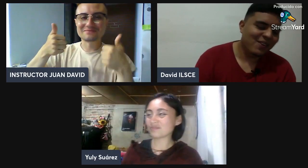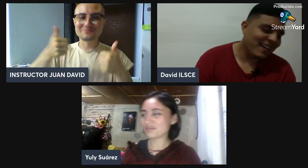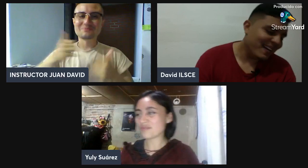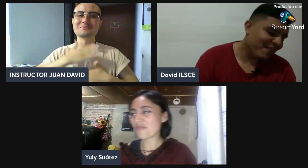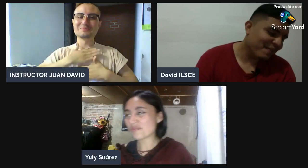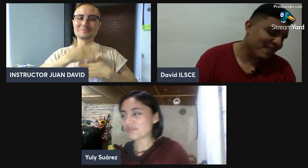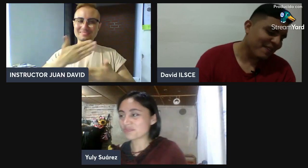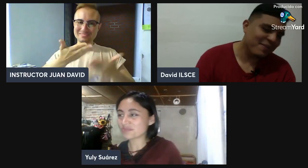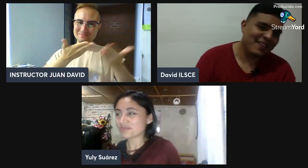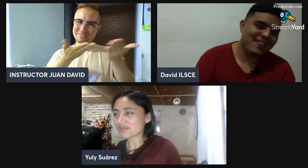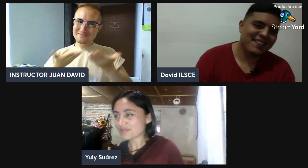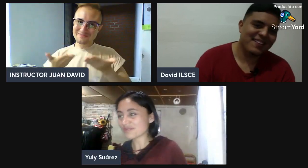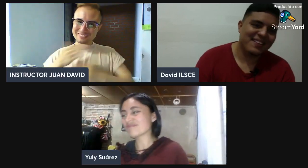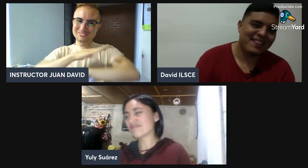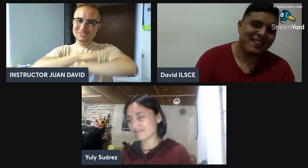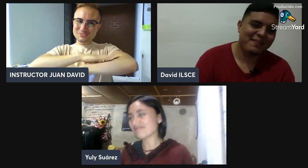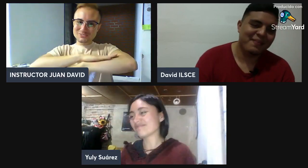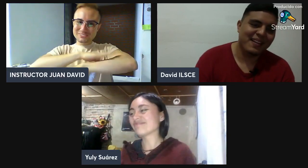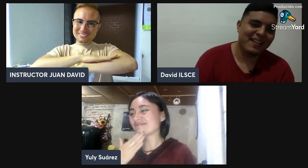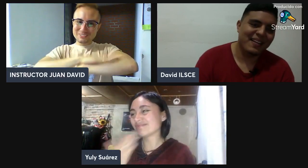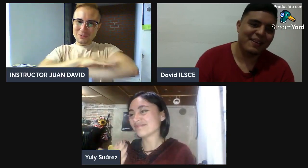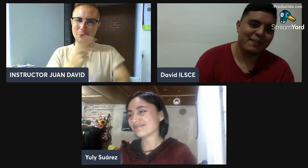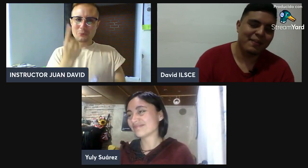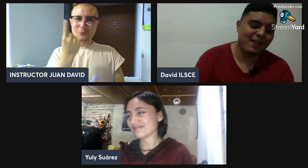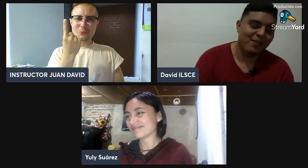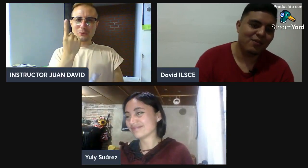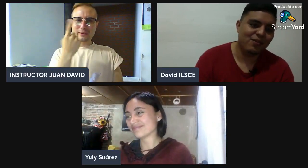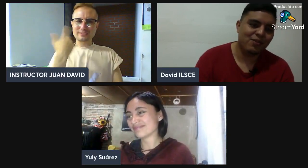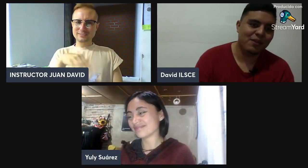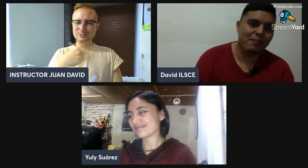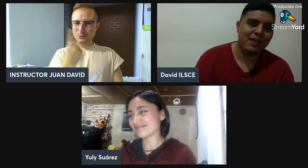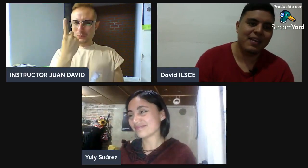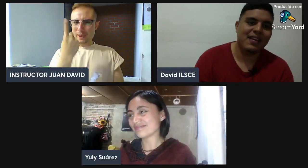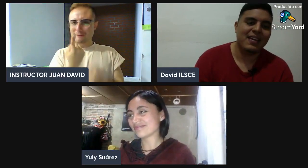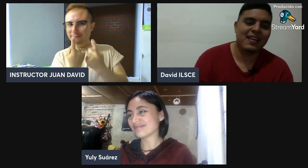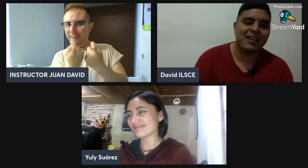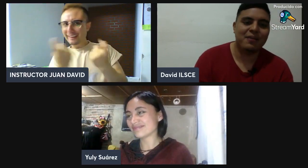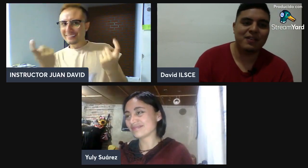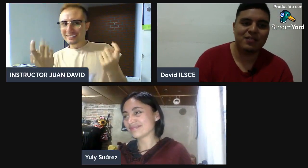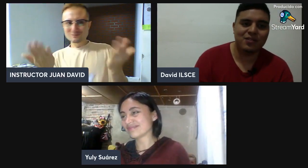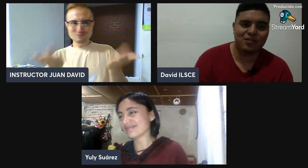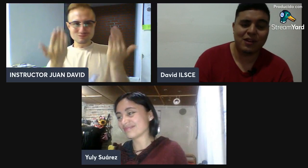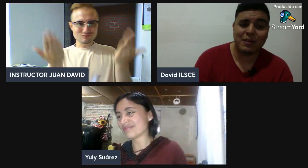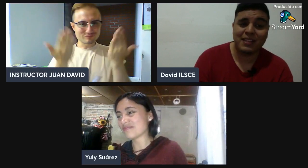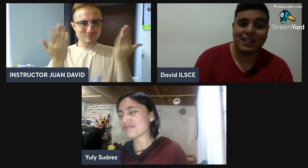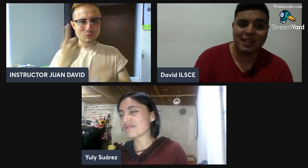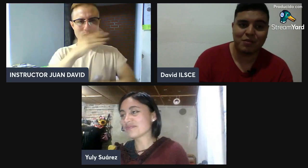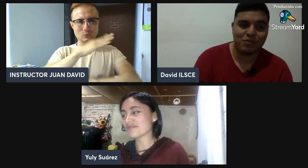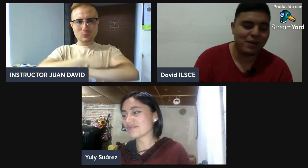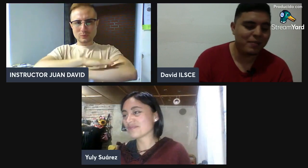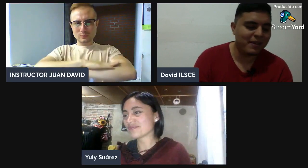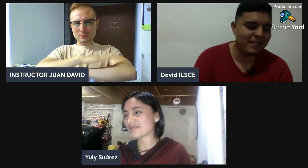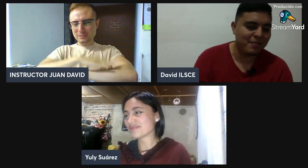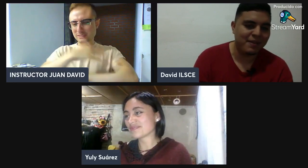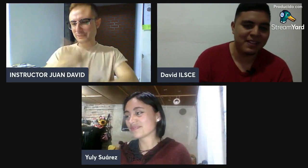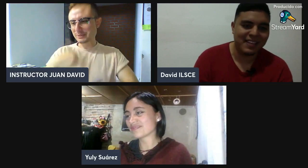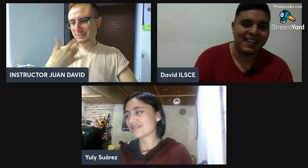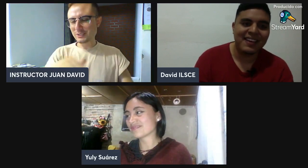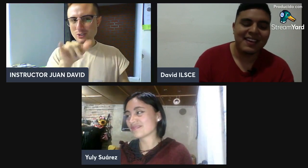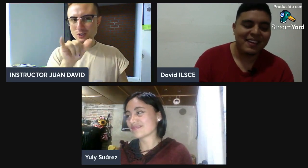Hola, ¿cómo estás? ¿Bien? Vale, me da un gusto, bienvenida, qué juicio, solamente tenemos una participante.